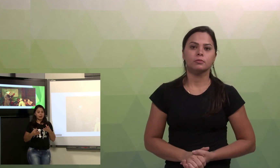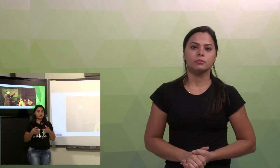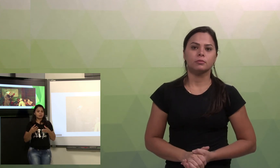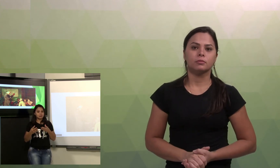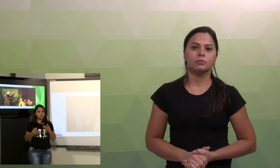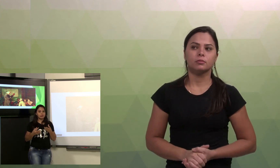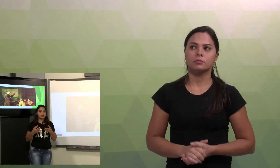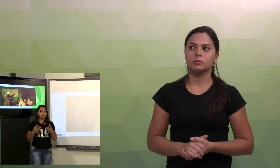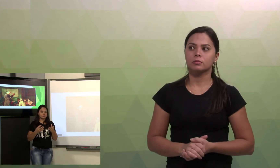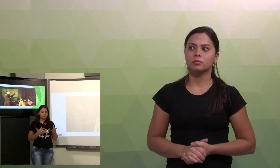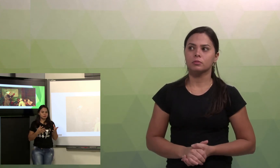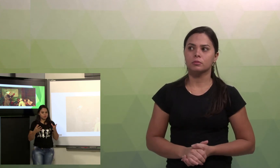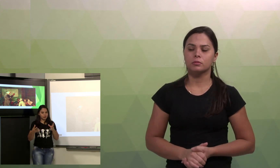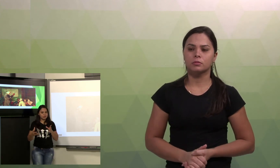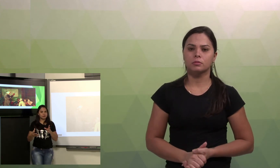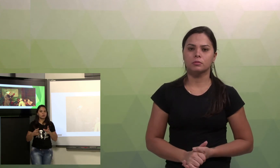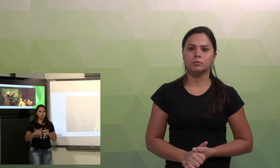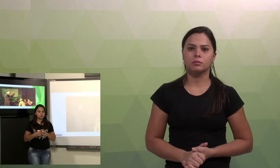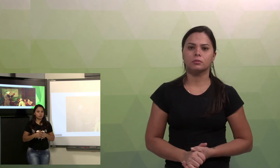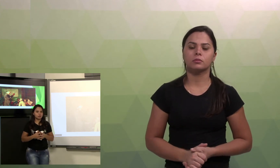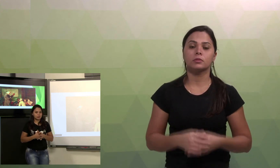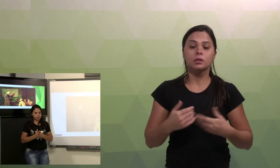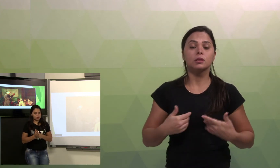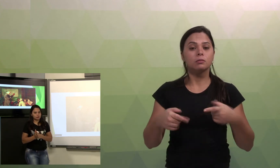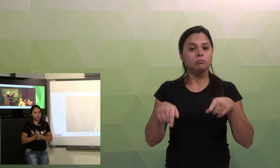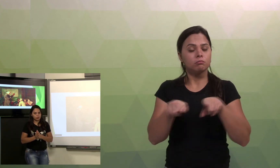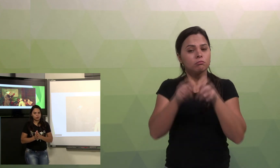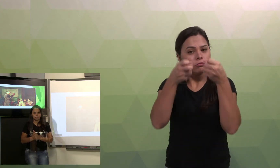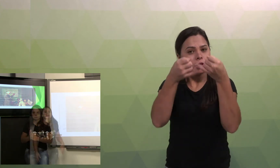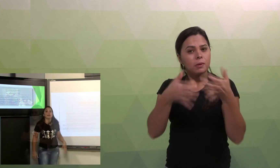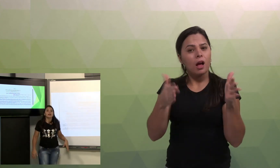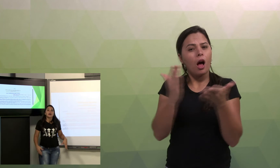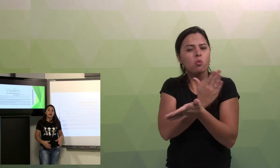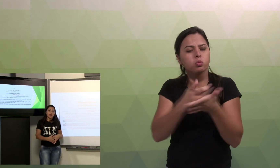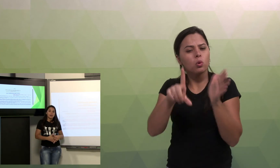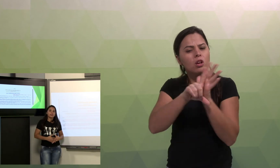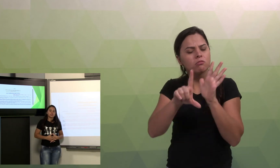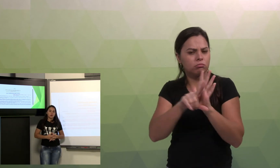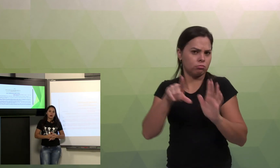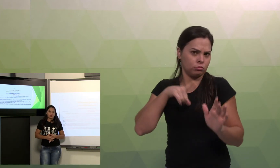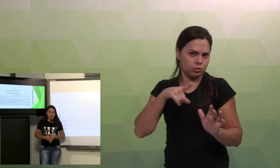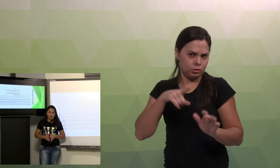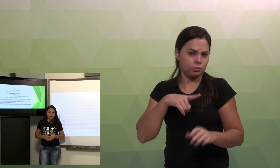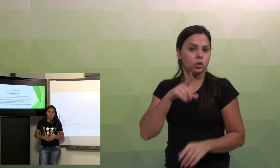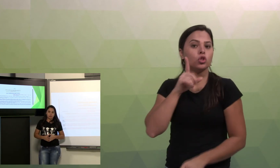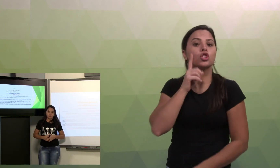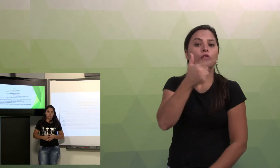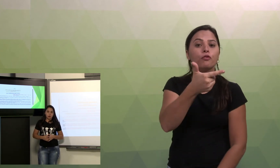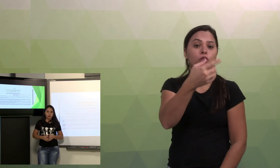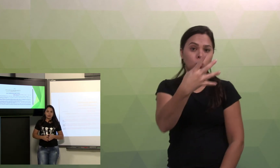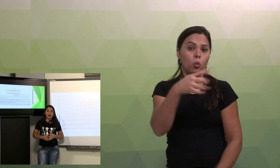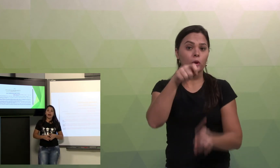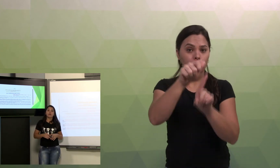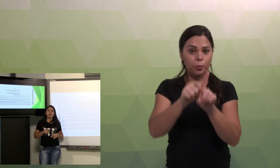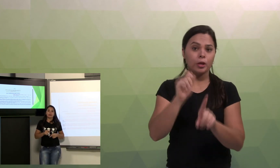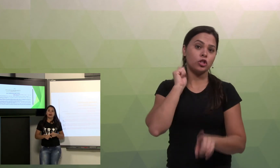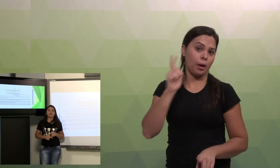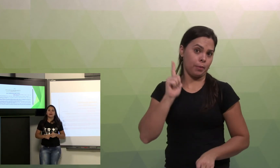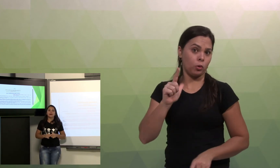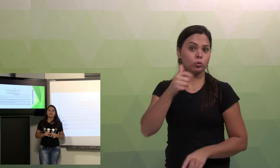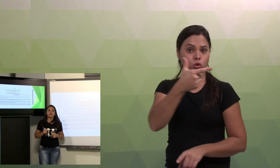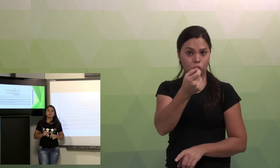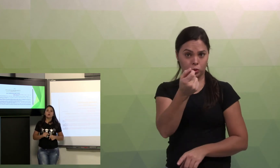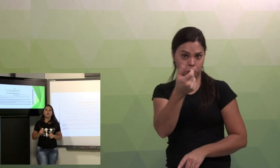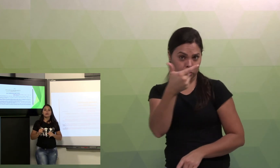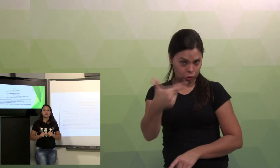também das leis que vêm sido discutidas até hoje. Em 24 de abril de 2002, é